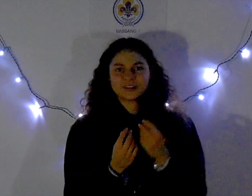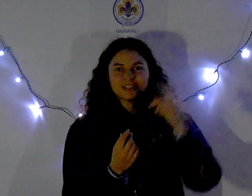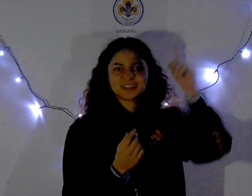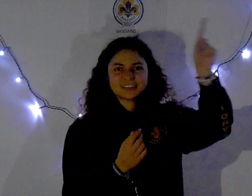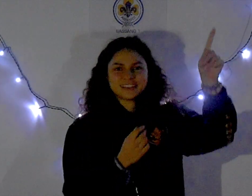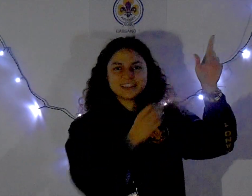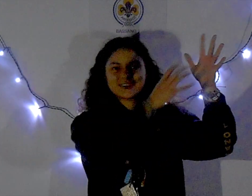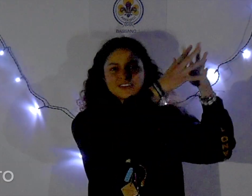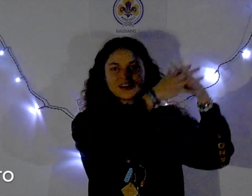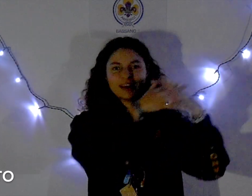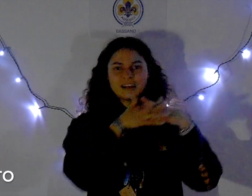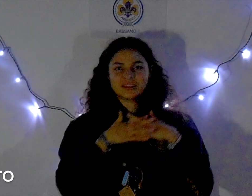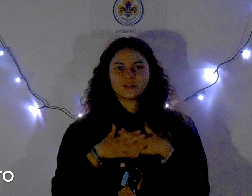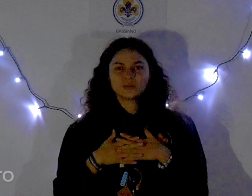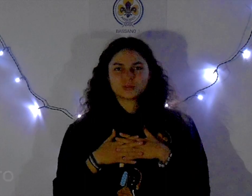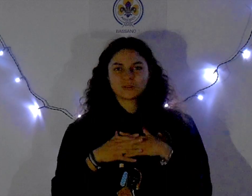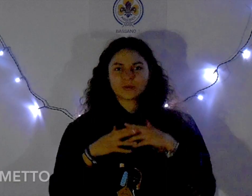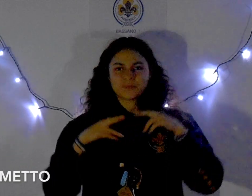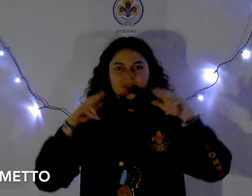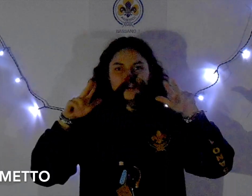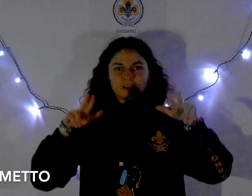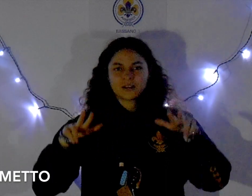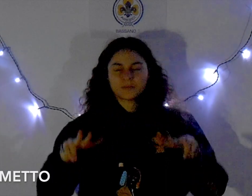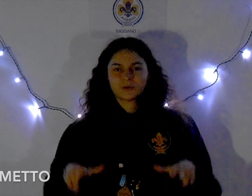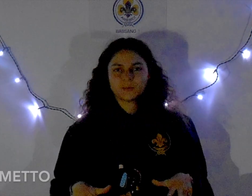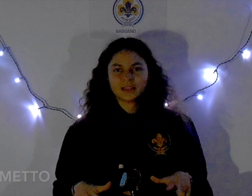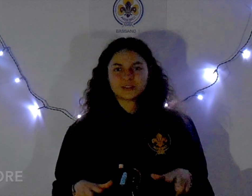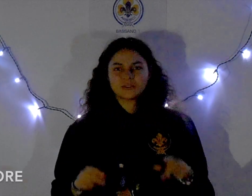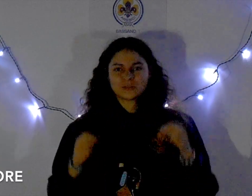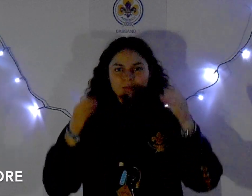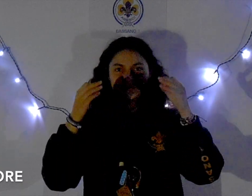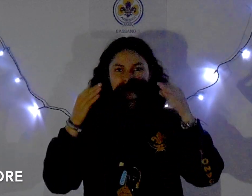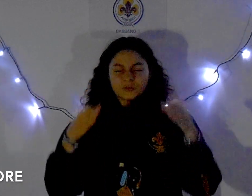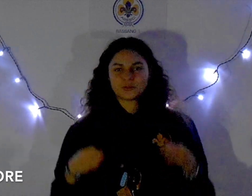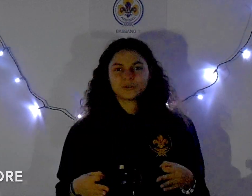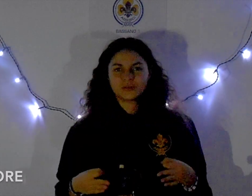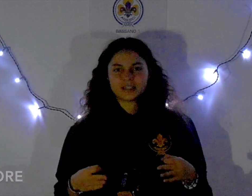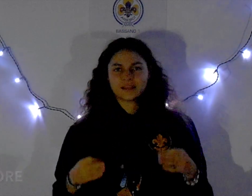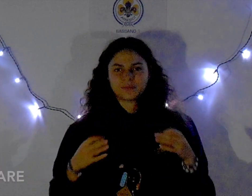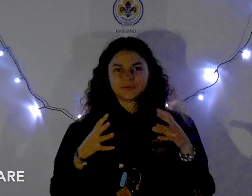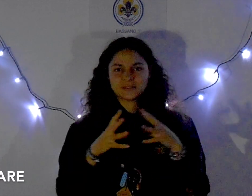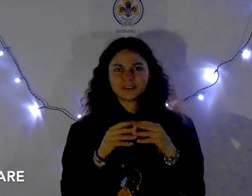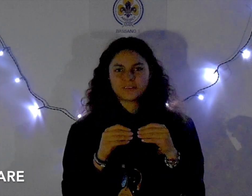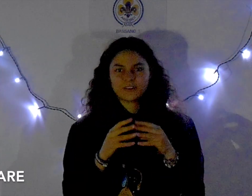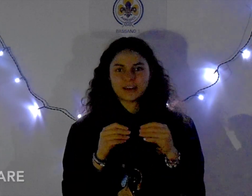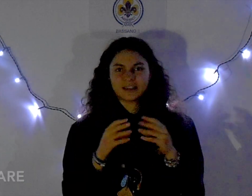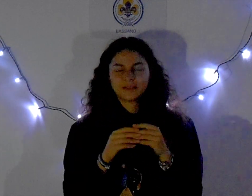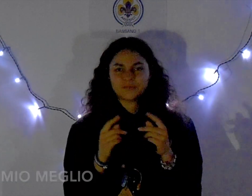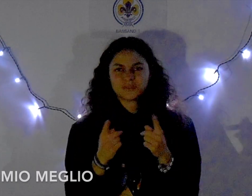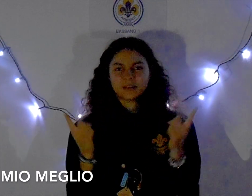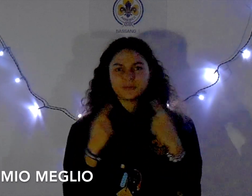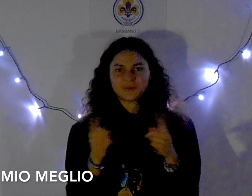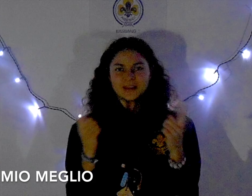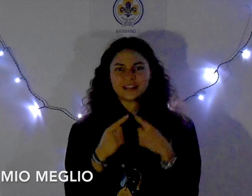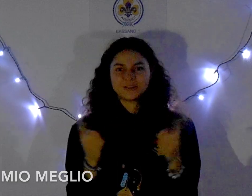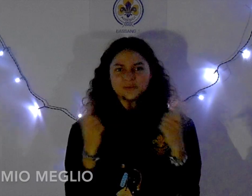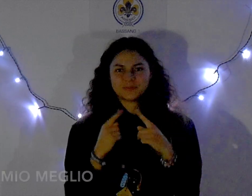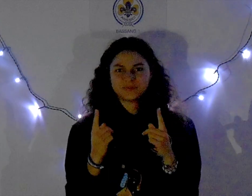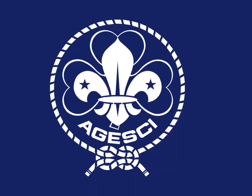Con Dio aiuto, prometto, onore, di fare del mio meglio.